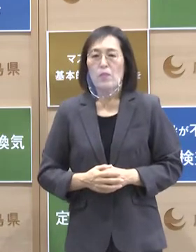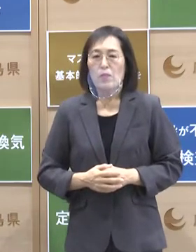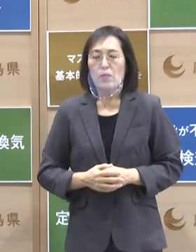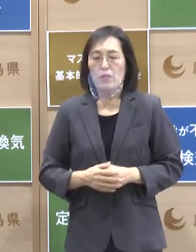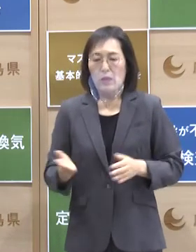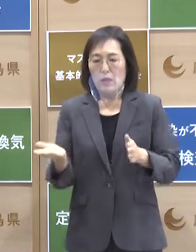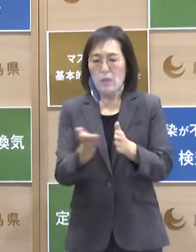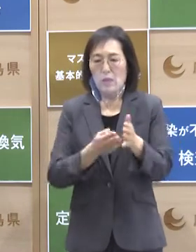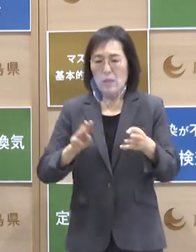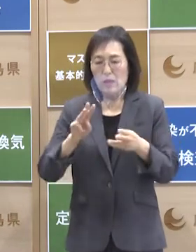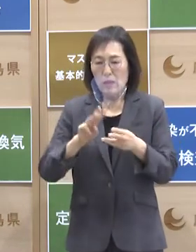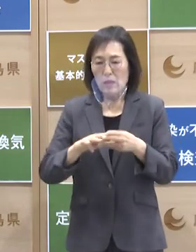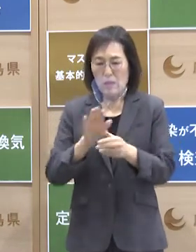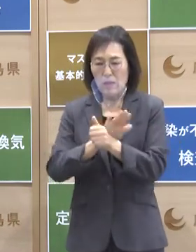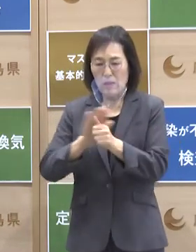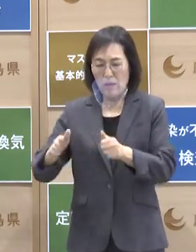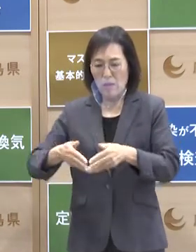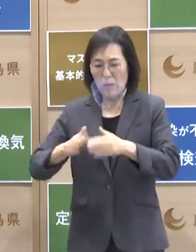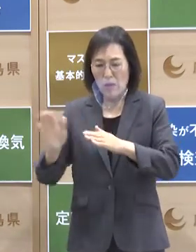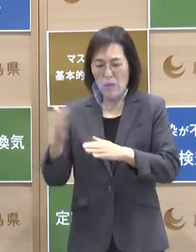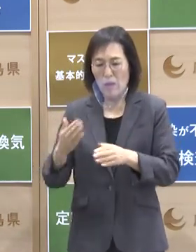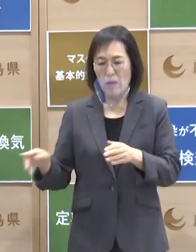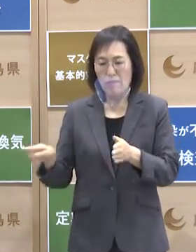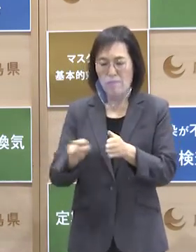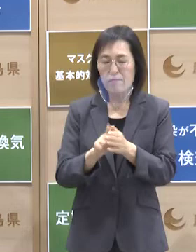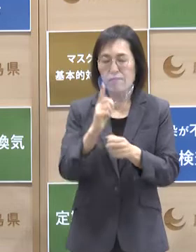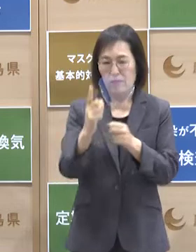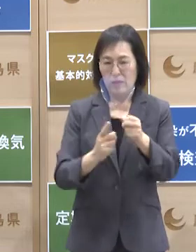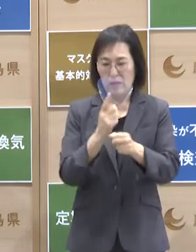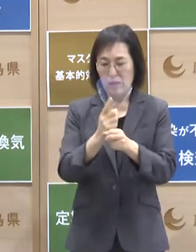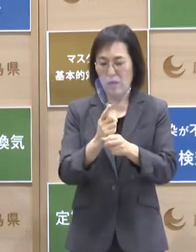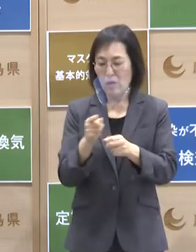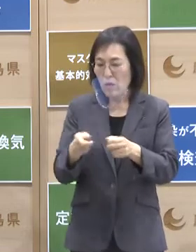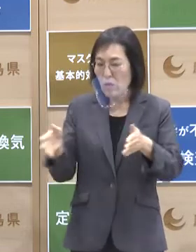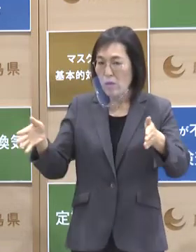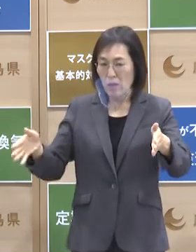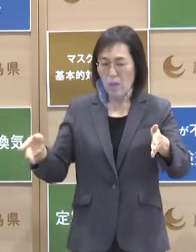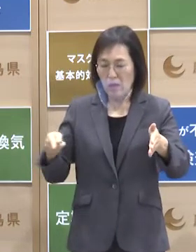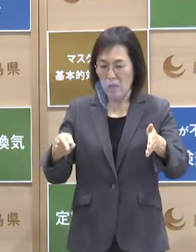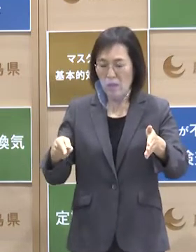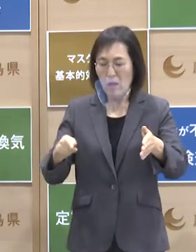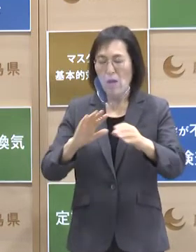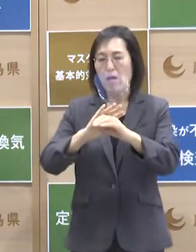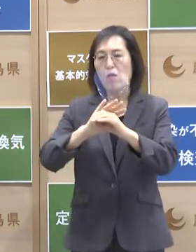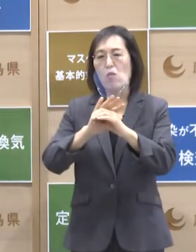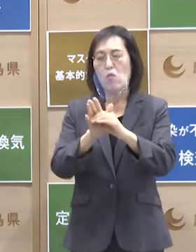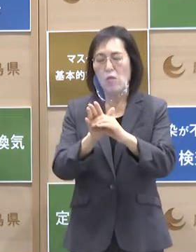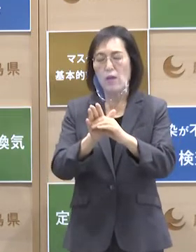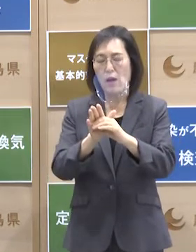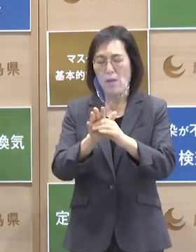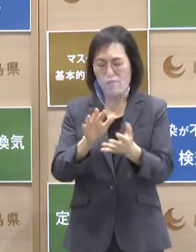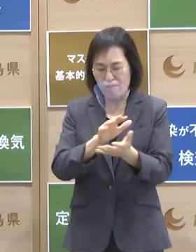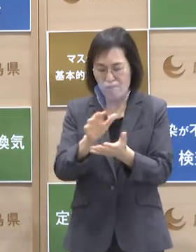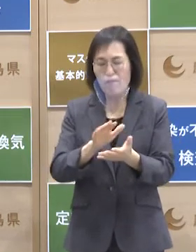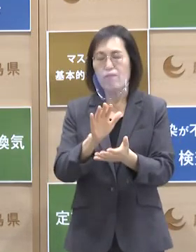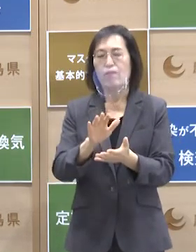政権1年というところですけれども、この間ですね、コロナはもちろんですけれども